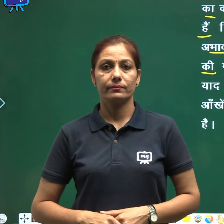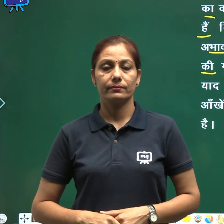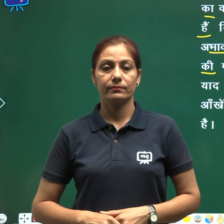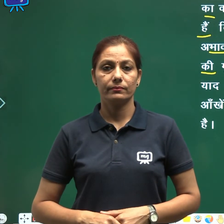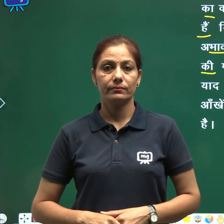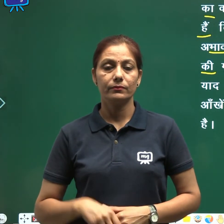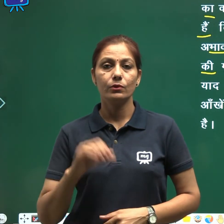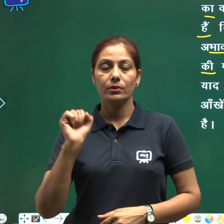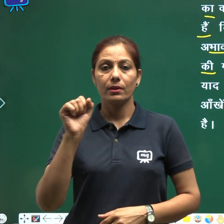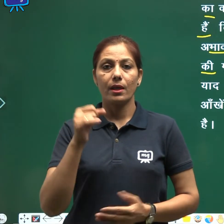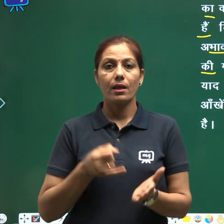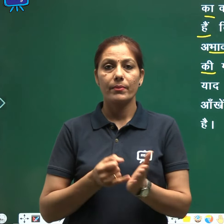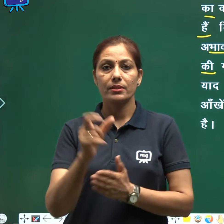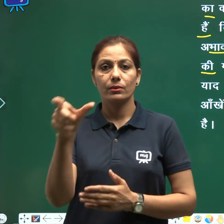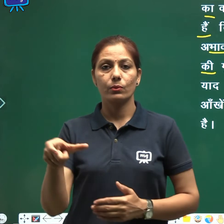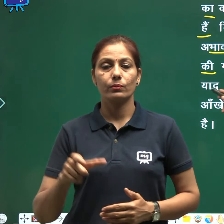उसे